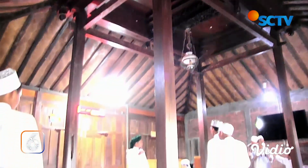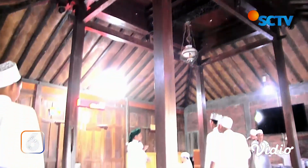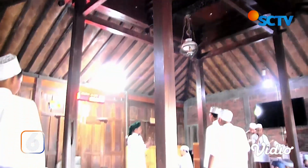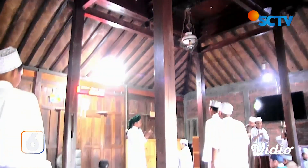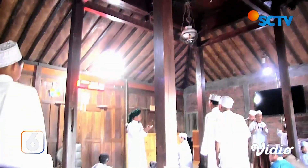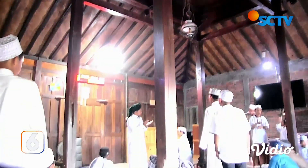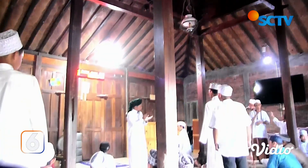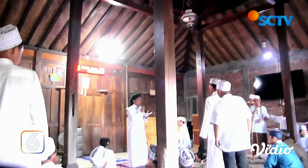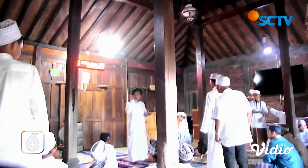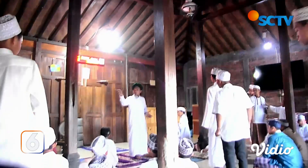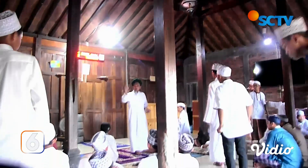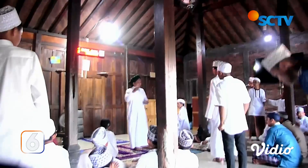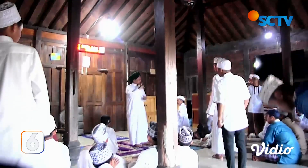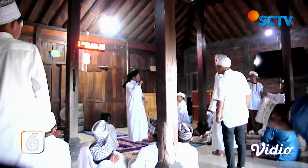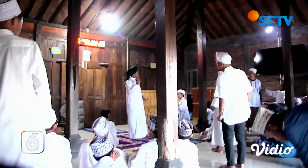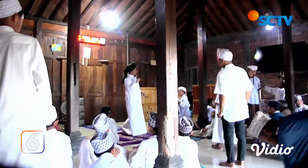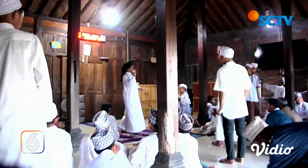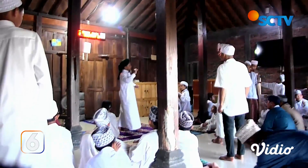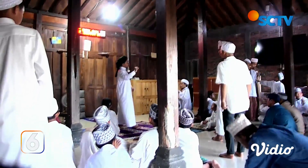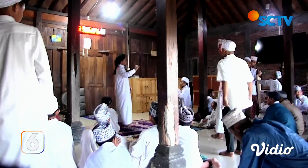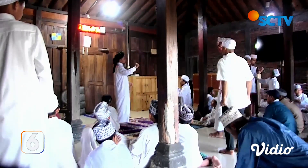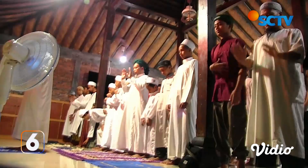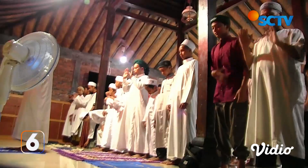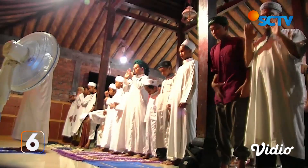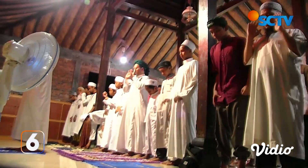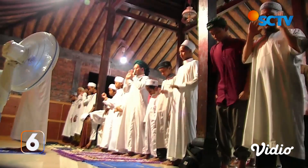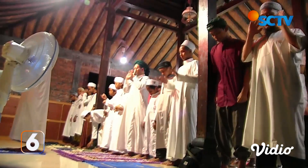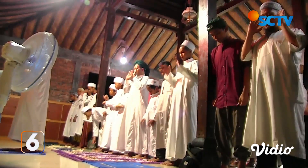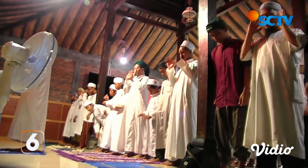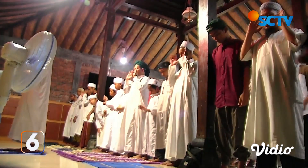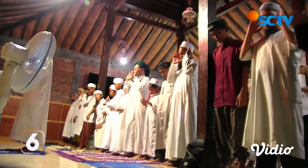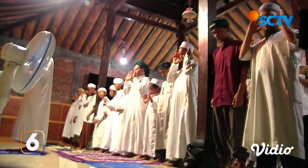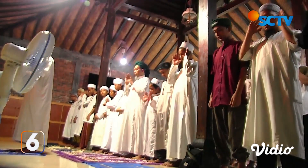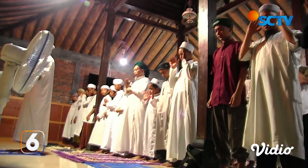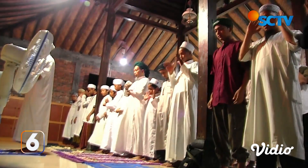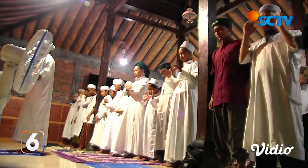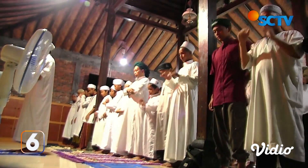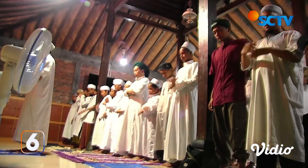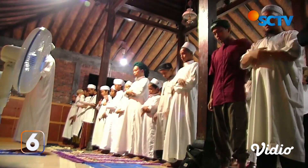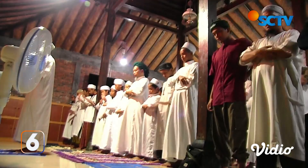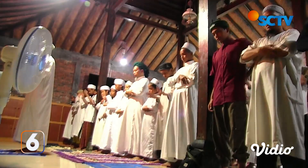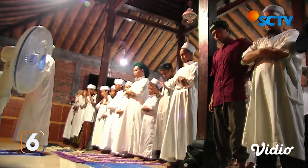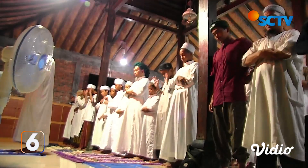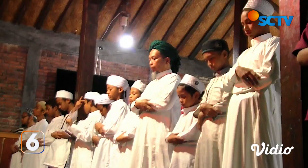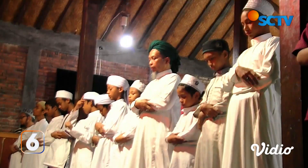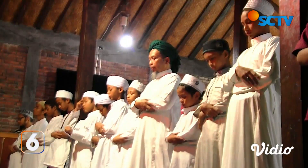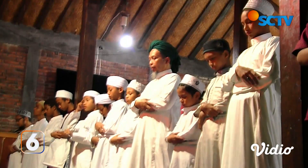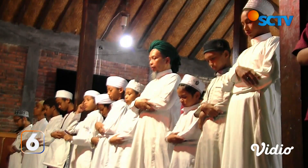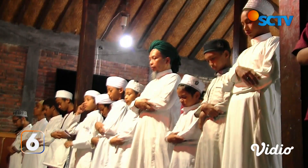Tidak perlu merasa malu, meskipun kita mempunyai kekurangan. kekurangan bukan satu penghalang untuk melakukan